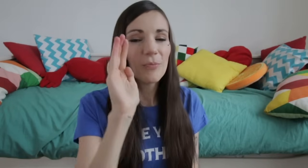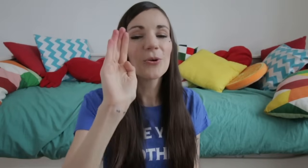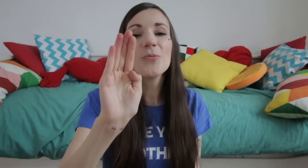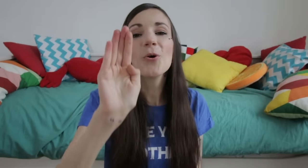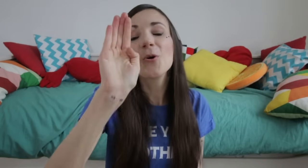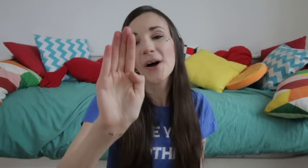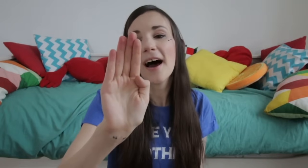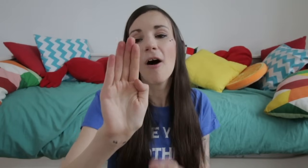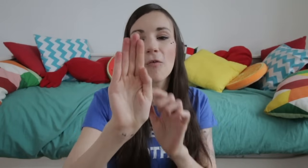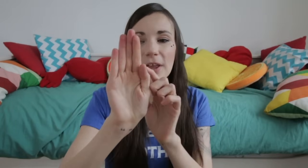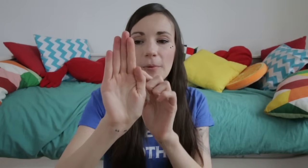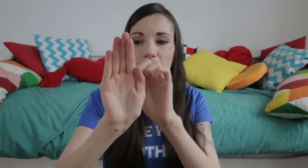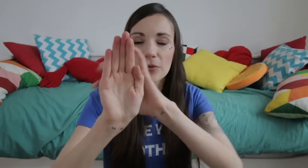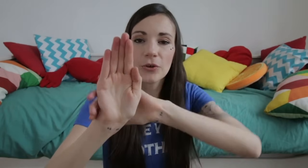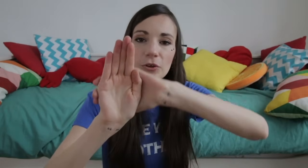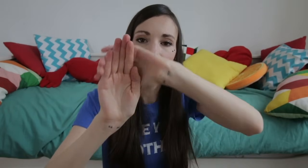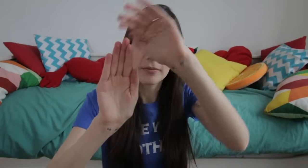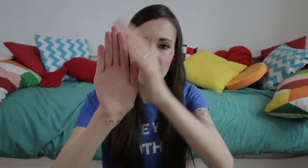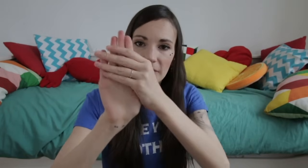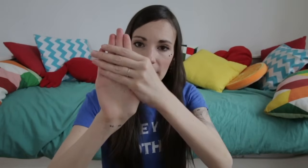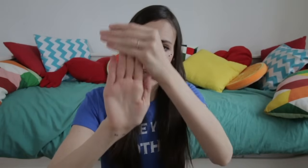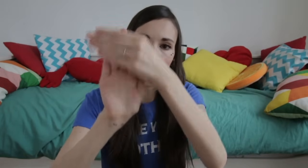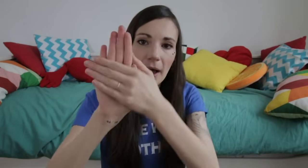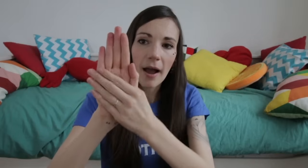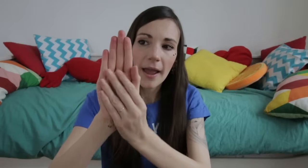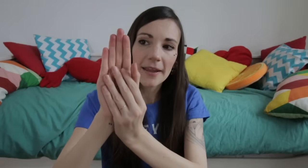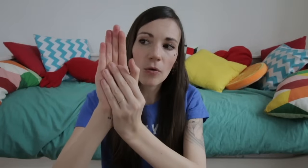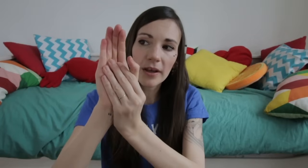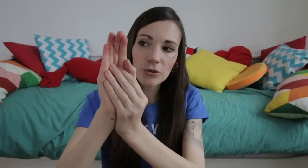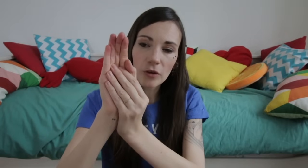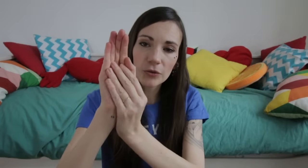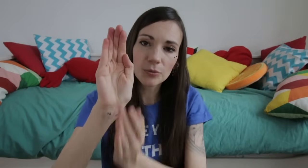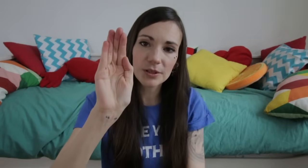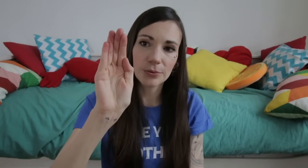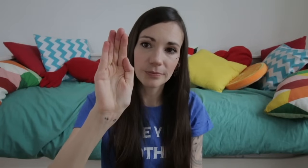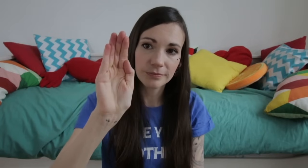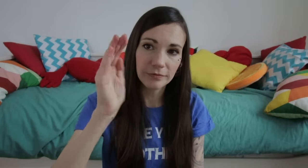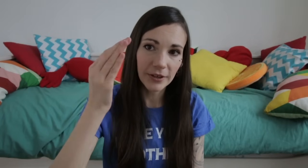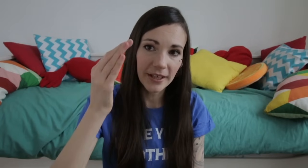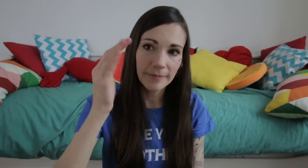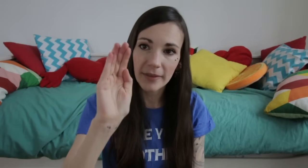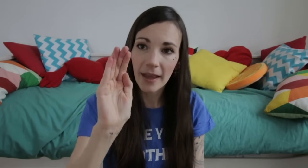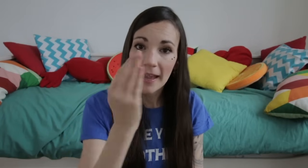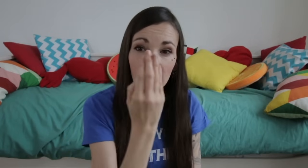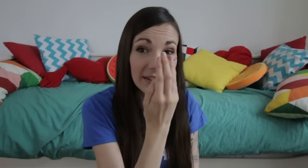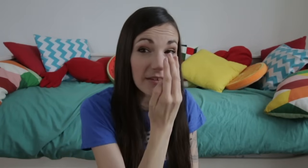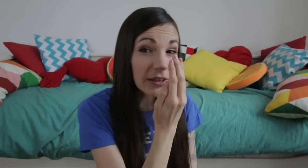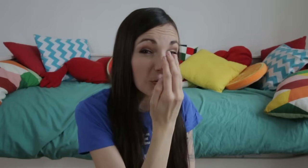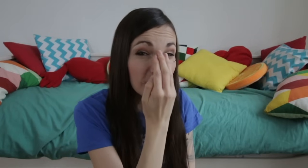Pour le mot koala, on vient prendre notre main bien fermée, à plat. Et on l'incurve un tout petit peu. Vous voyez ? Et en fait, ça fait le nez